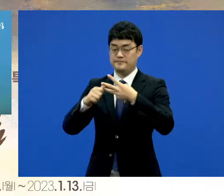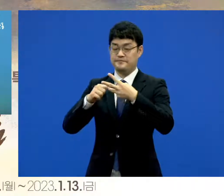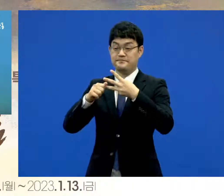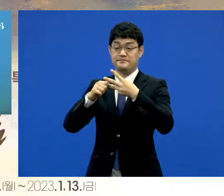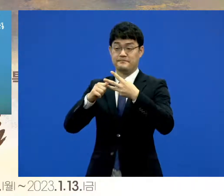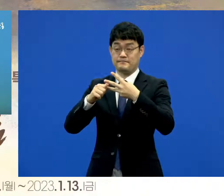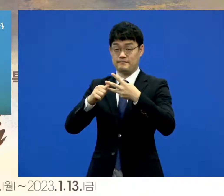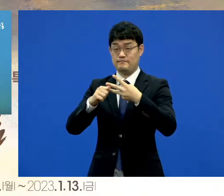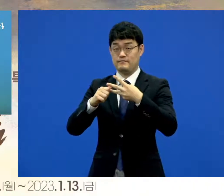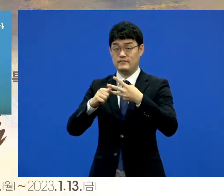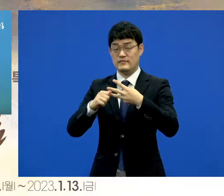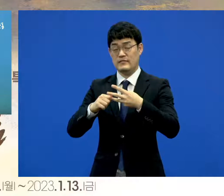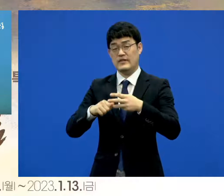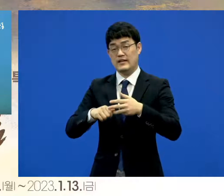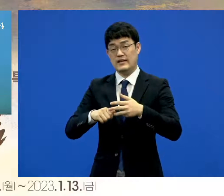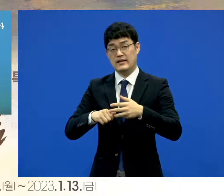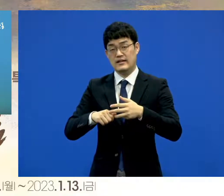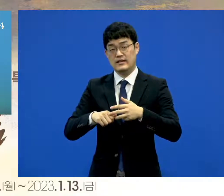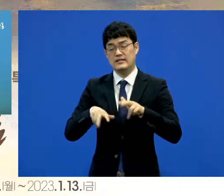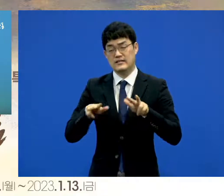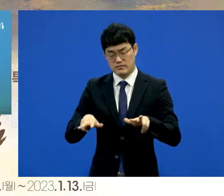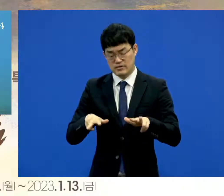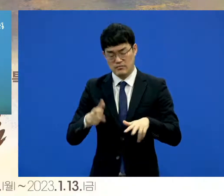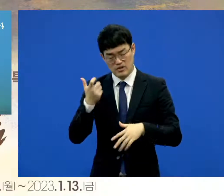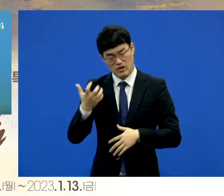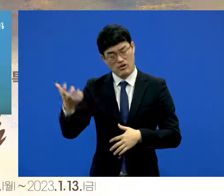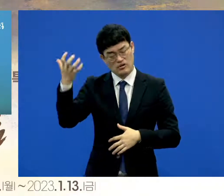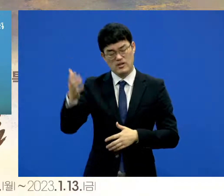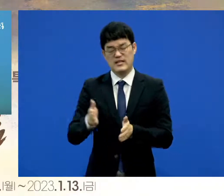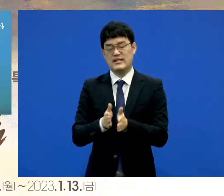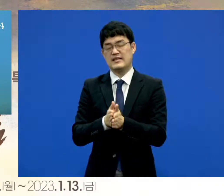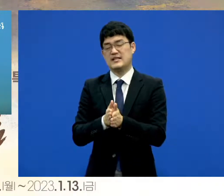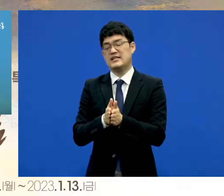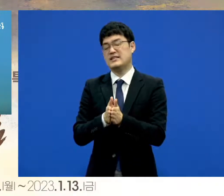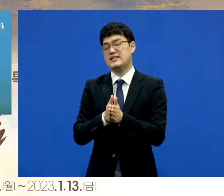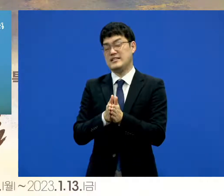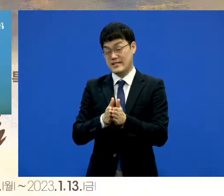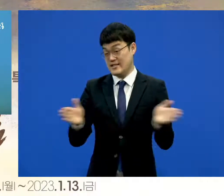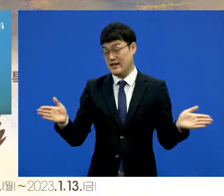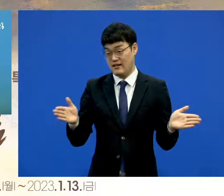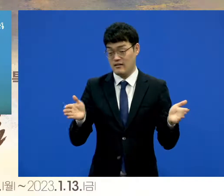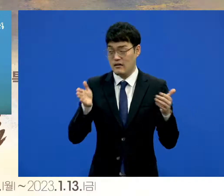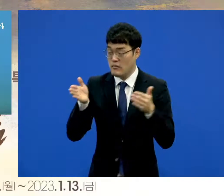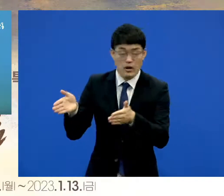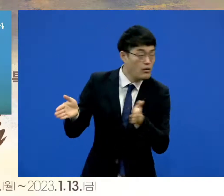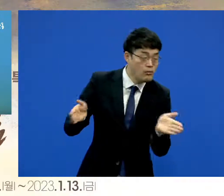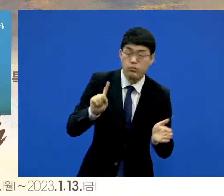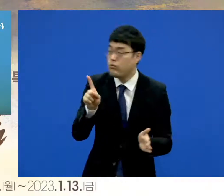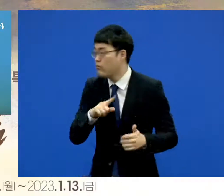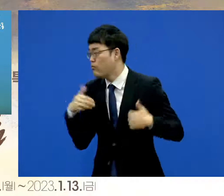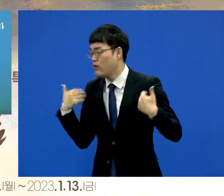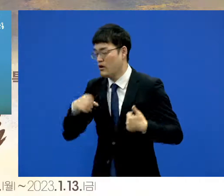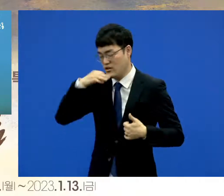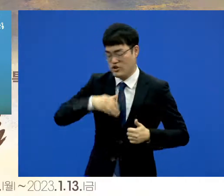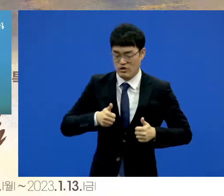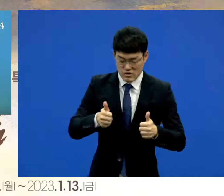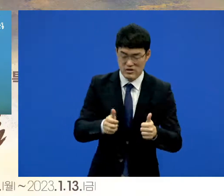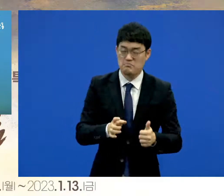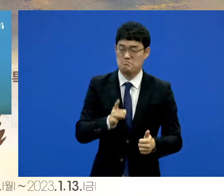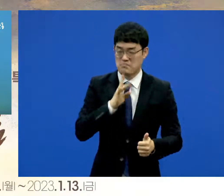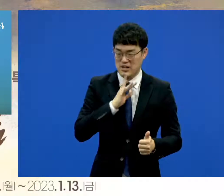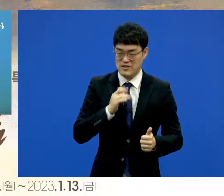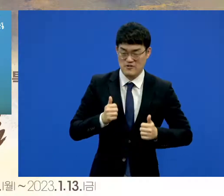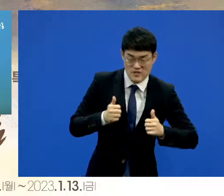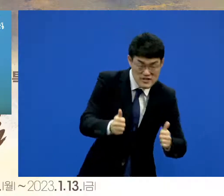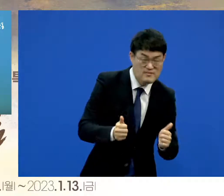근데 아직은 영적인 출발 단계예요. 아직 뭔가 잡혀있지 않아요. 방향이 어디인지 잘 몰라. 어디로 가야 될지도 잘 몰라요. 근데 막